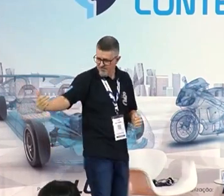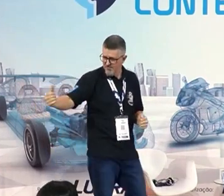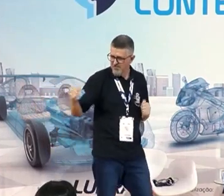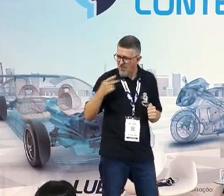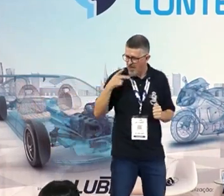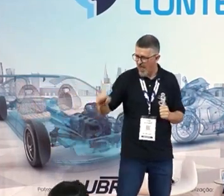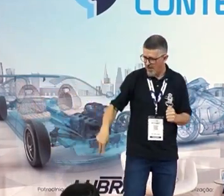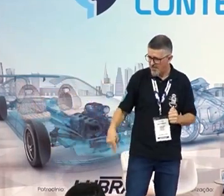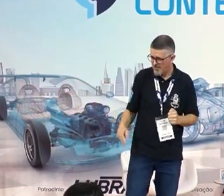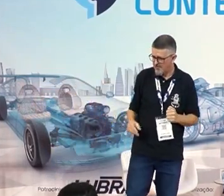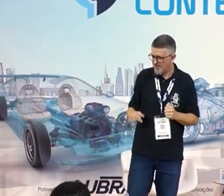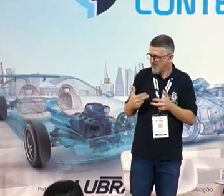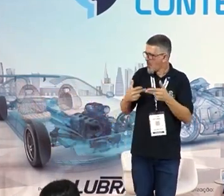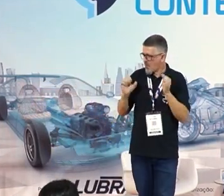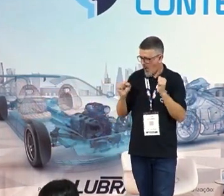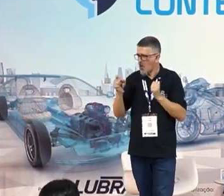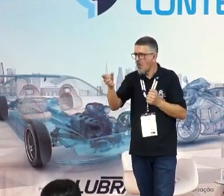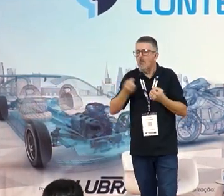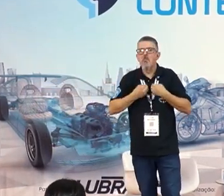quer que eu fale alguma coisa não eu não quero